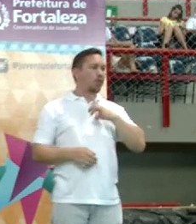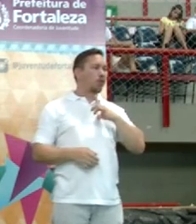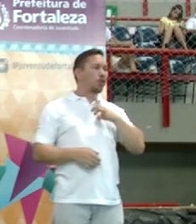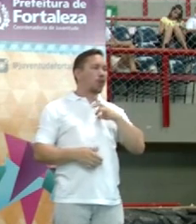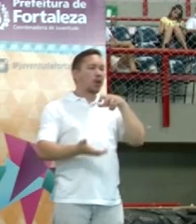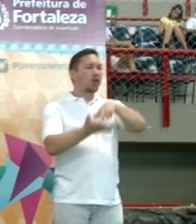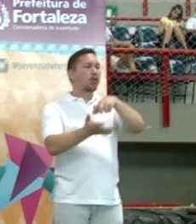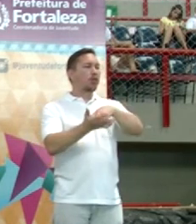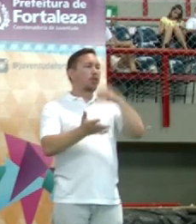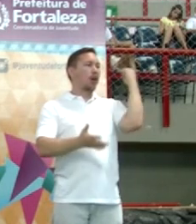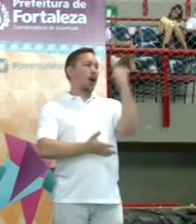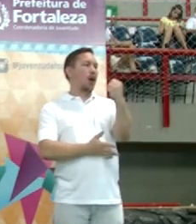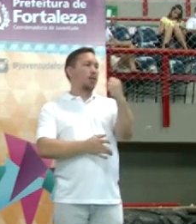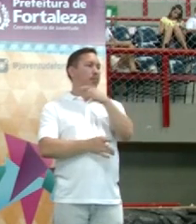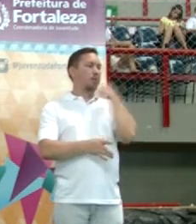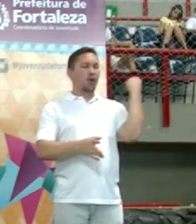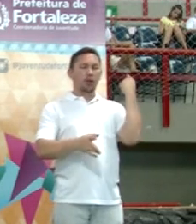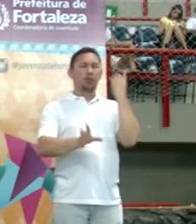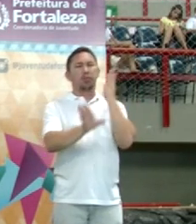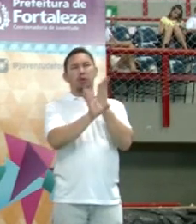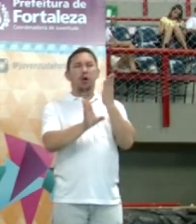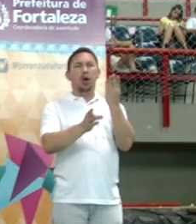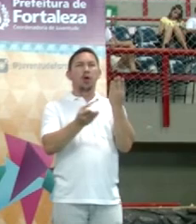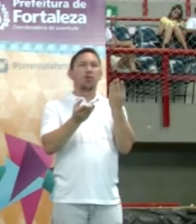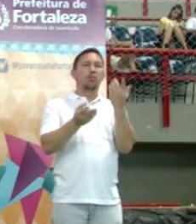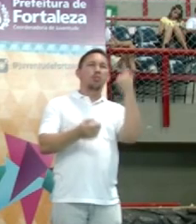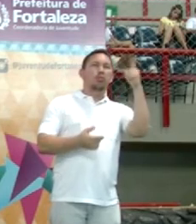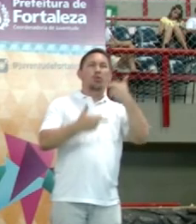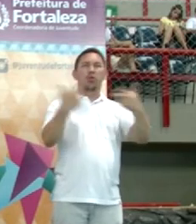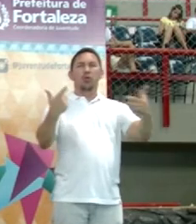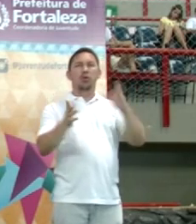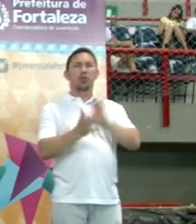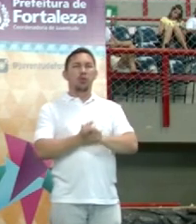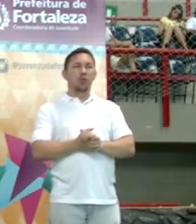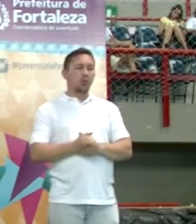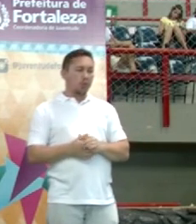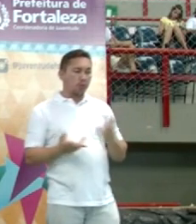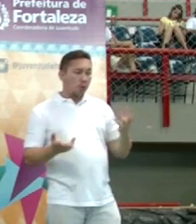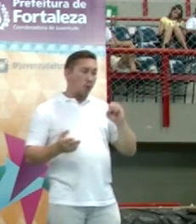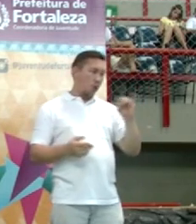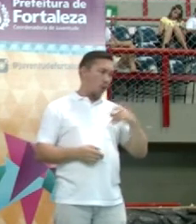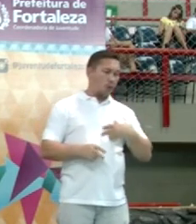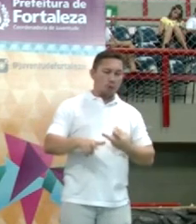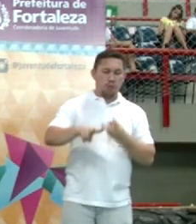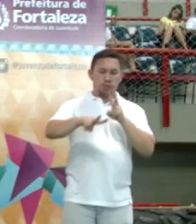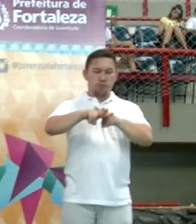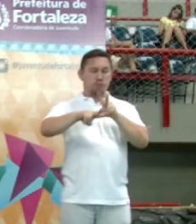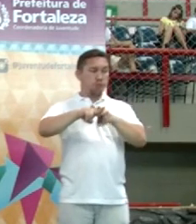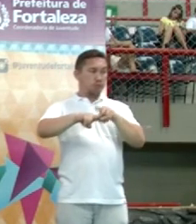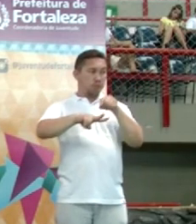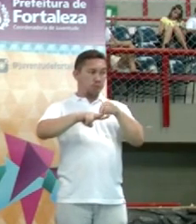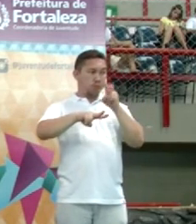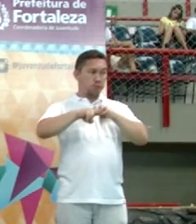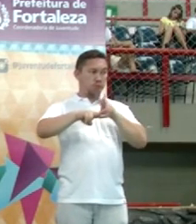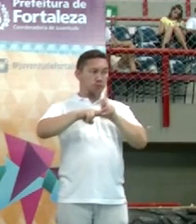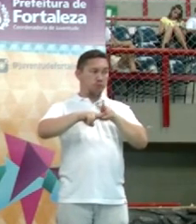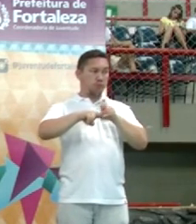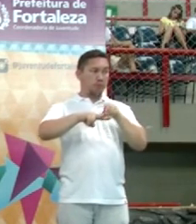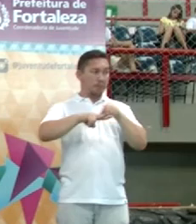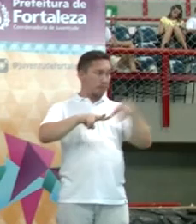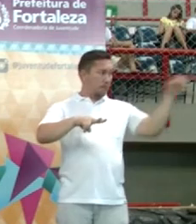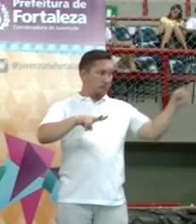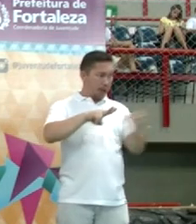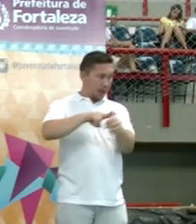ser o quê? Morte. Porque a gente não tinha outra coisa a fazer, a não ser mandar para a prisão. Lembrando que prisão na época você não sai